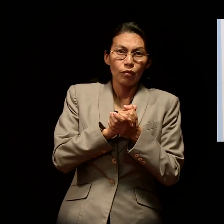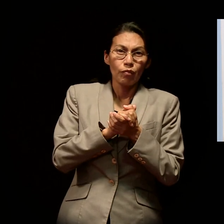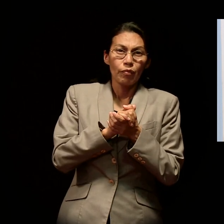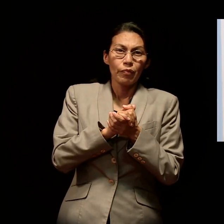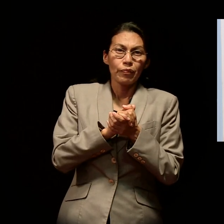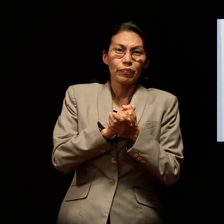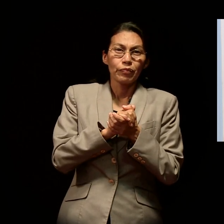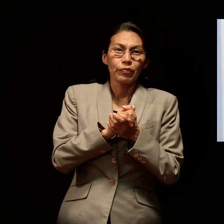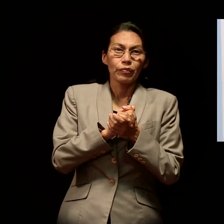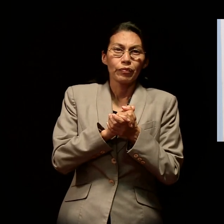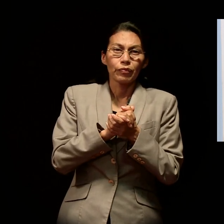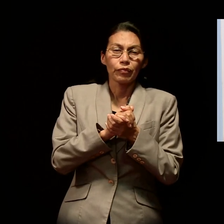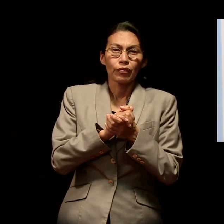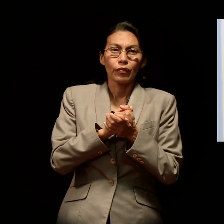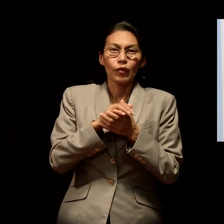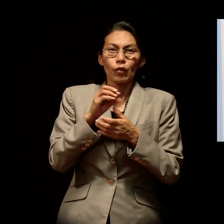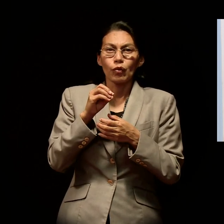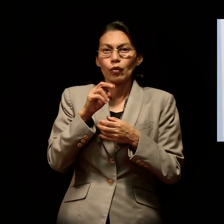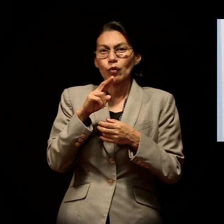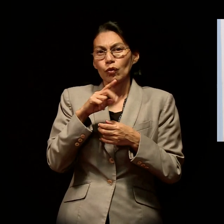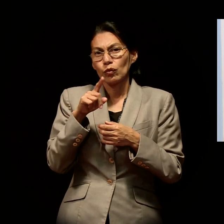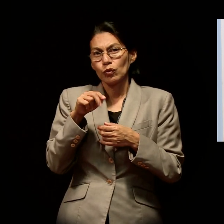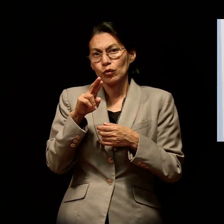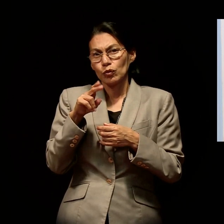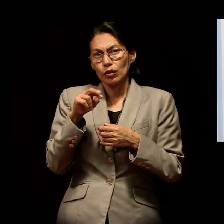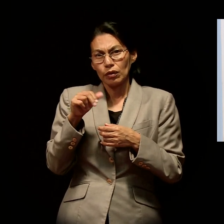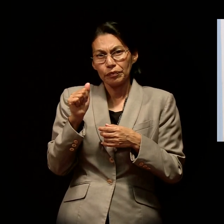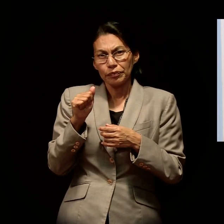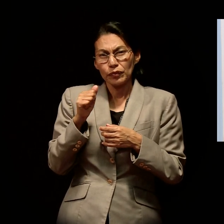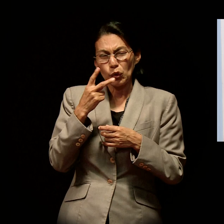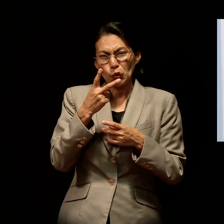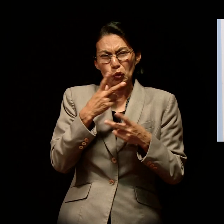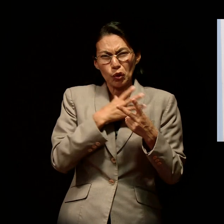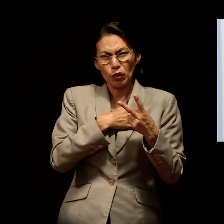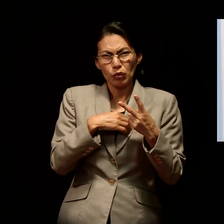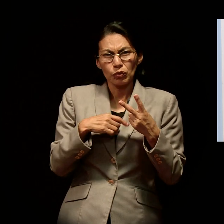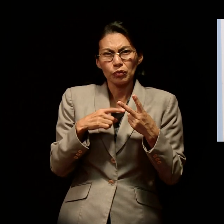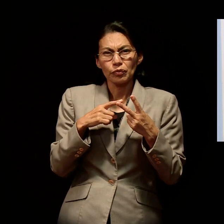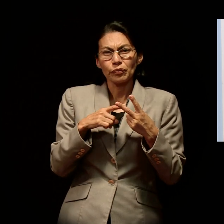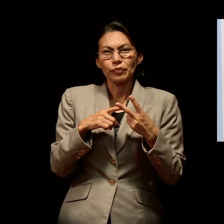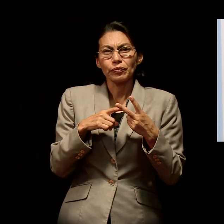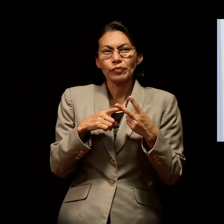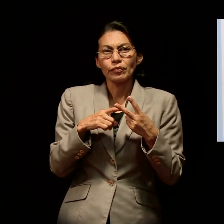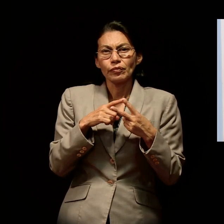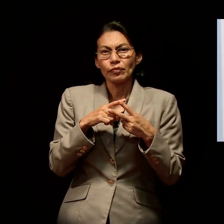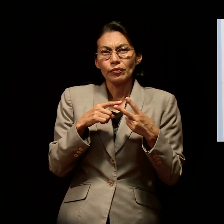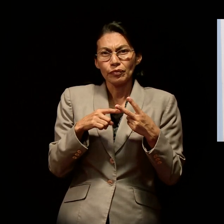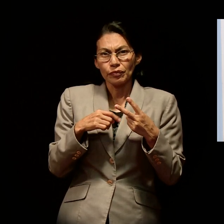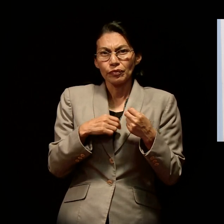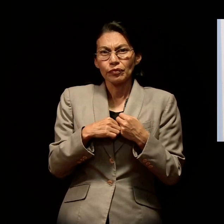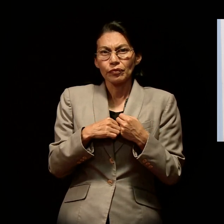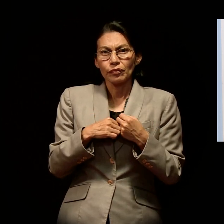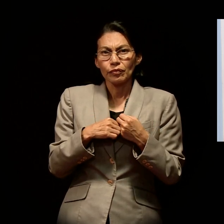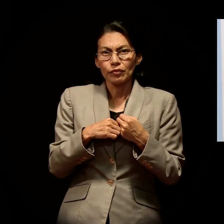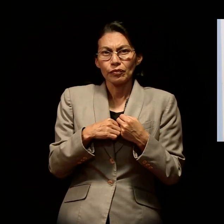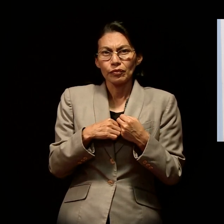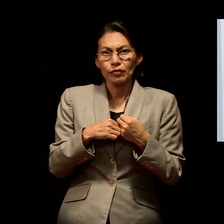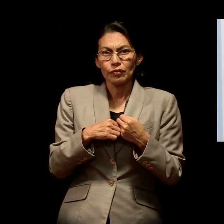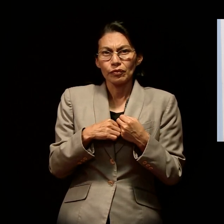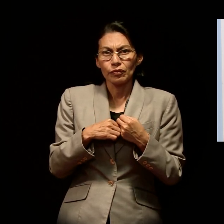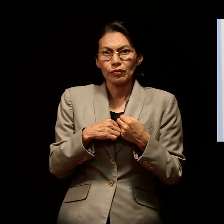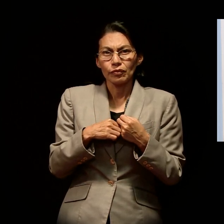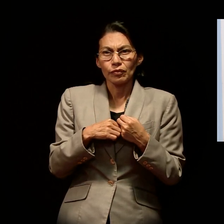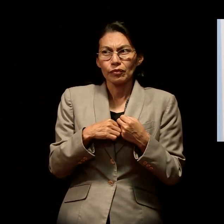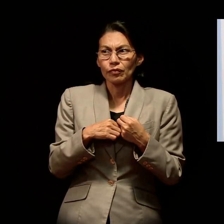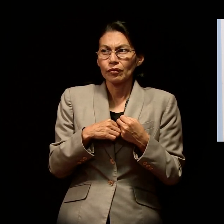hay la Irene su esposo Vianney ozuna y sus dos hijos que